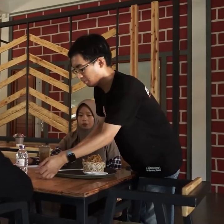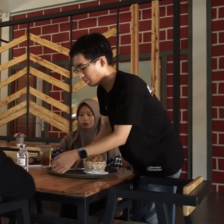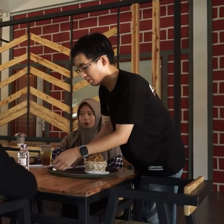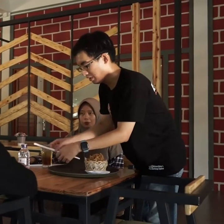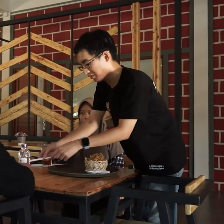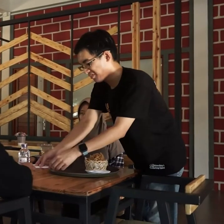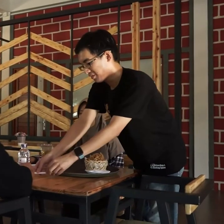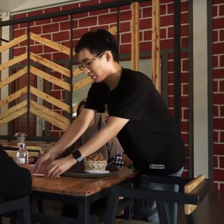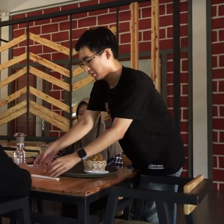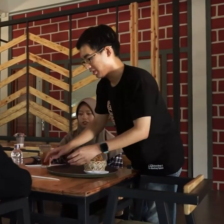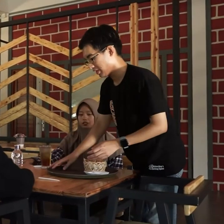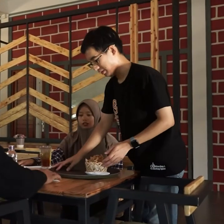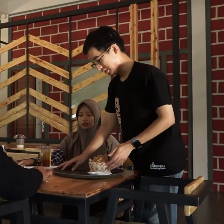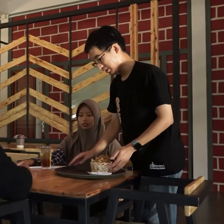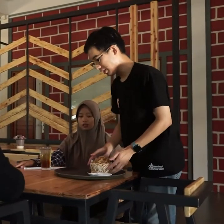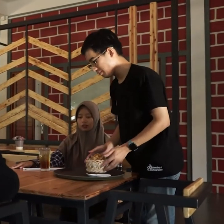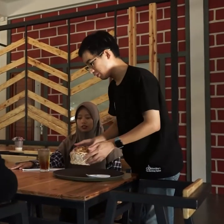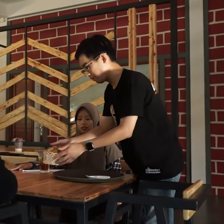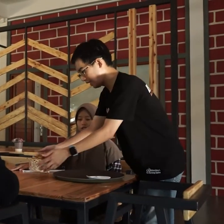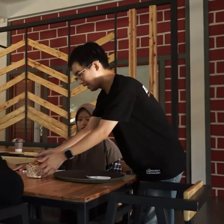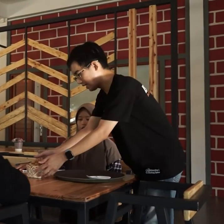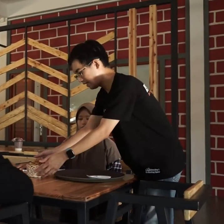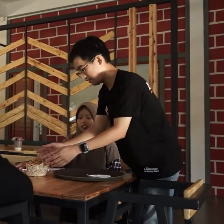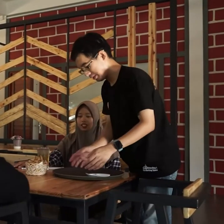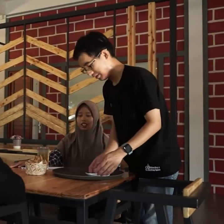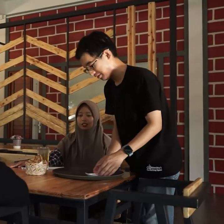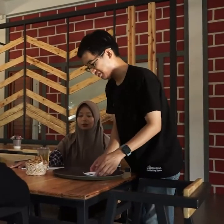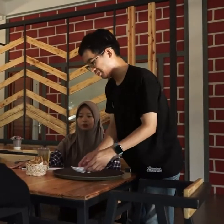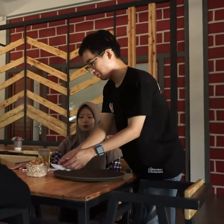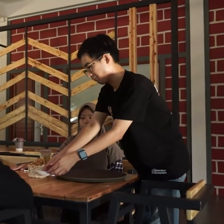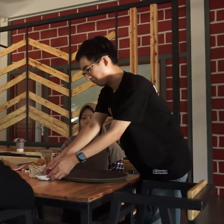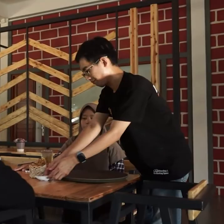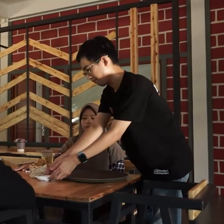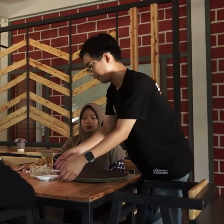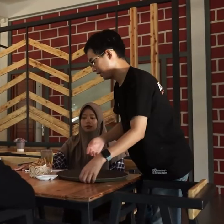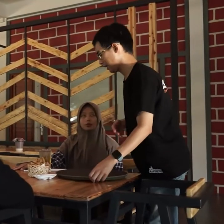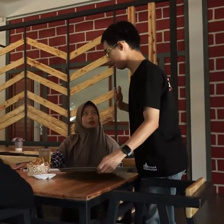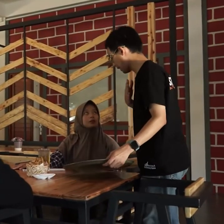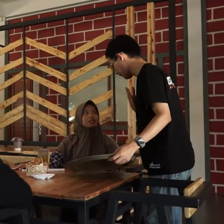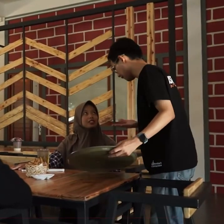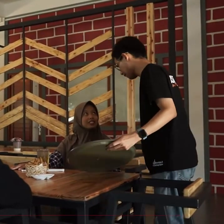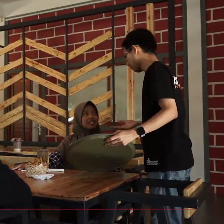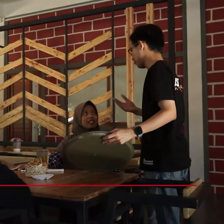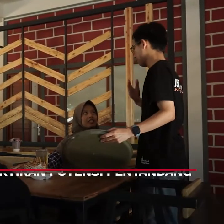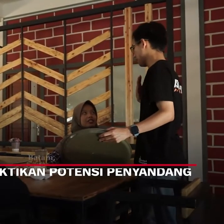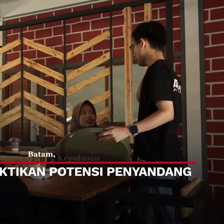autisme, serta 2 tutor bahasa isyarat. Selain itu, ada beberapa pelajar sekolah luar biasa yang bergabung di Kafe